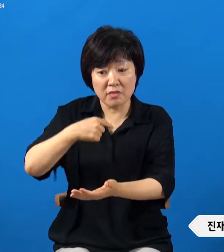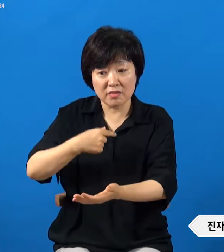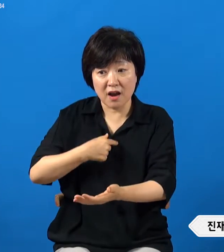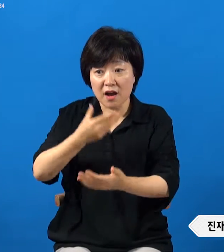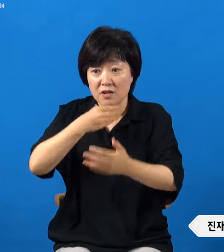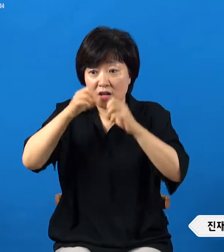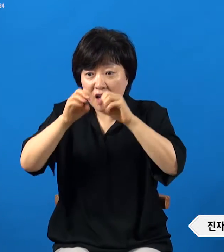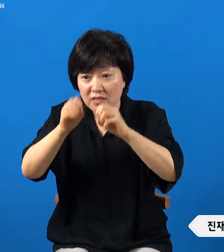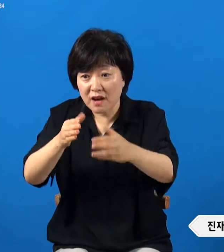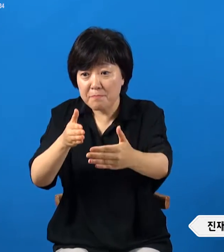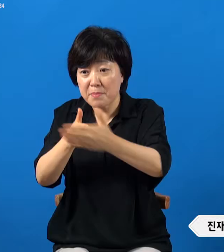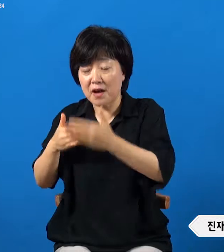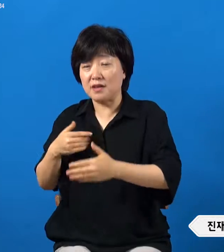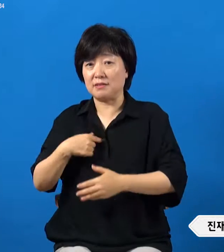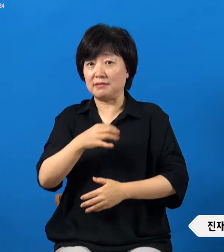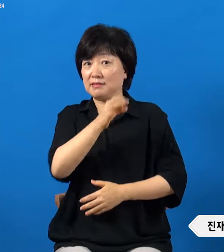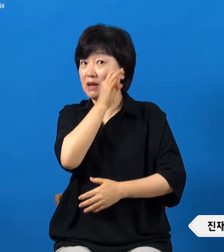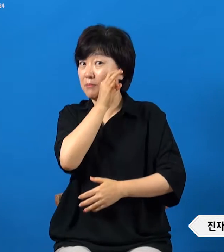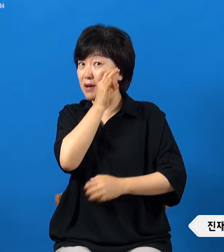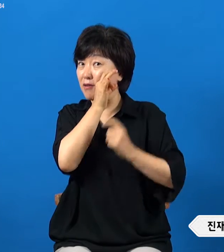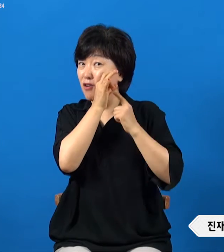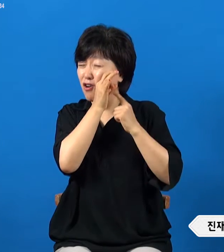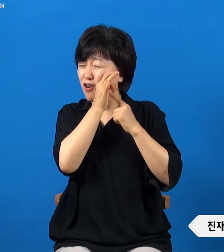가치 있는 것이 되지 않을까요?